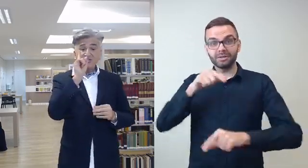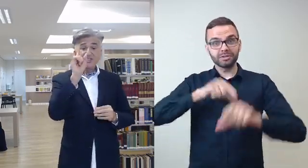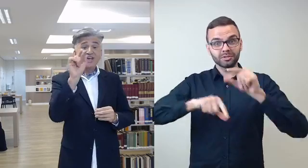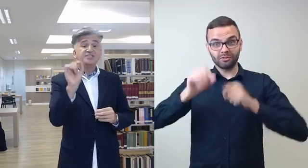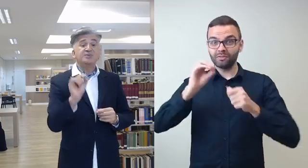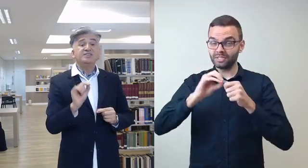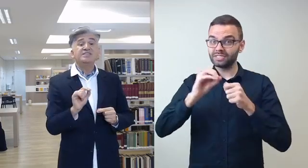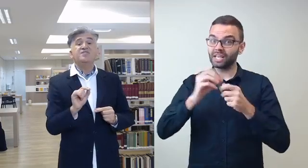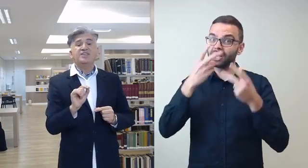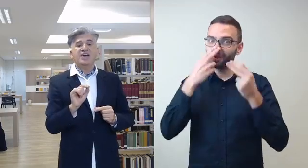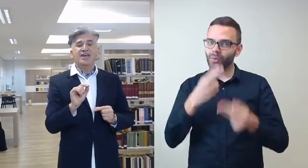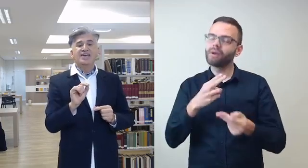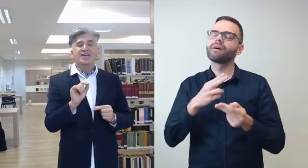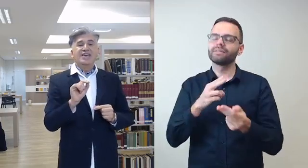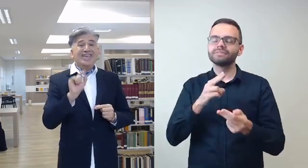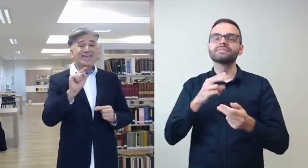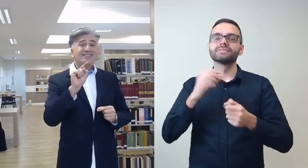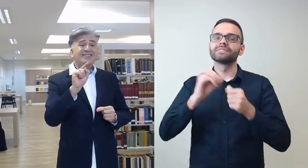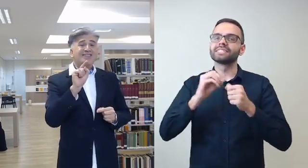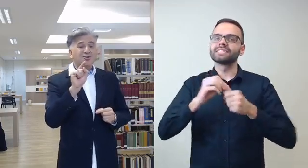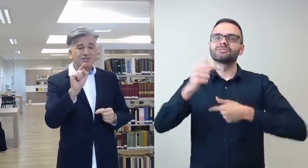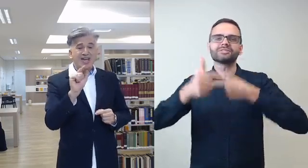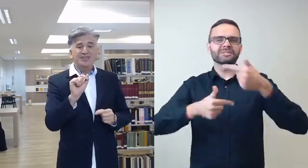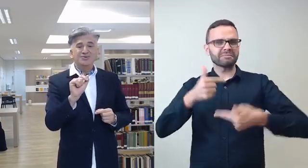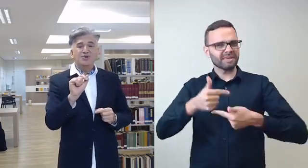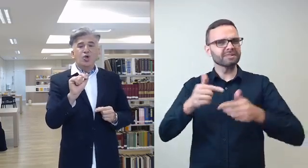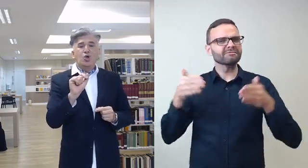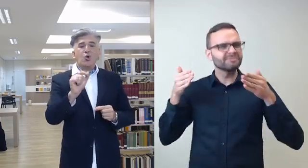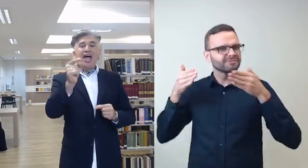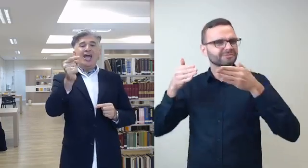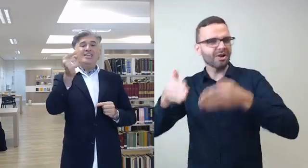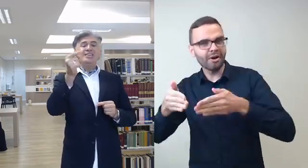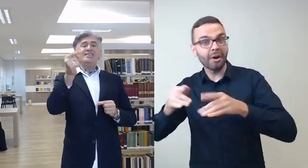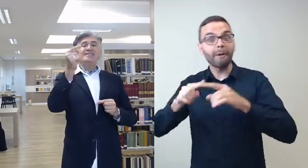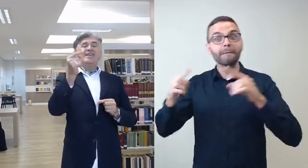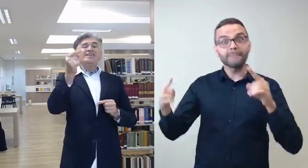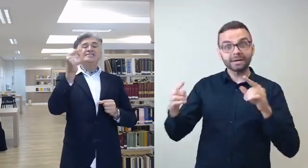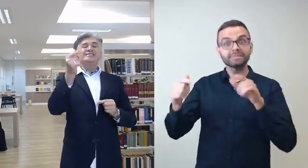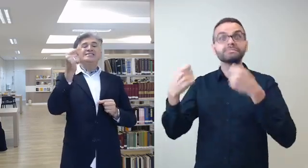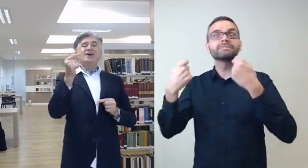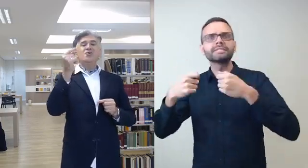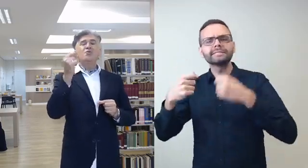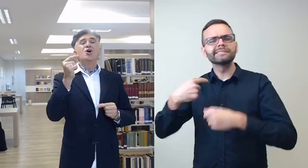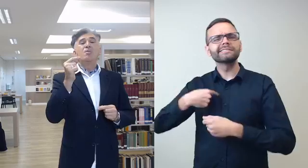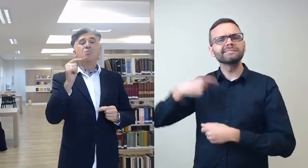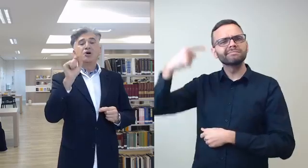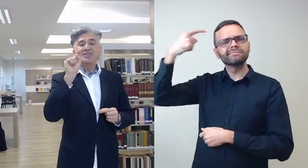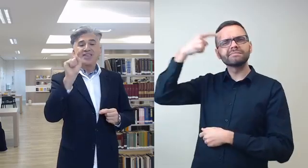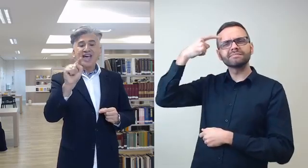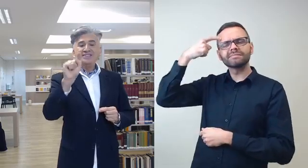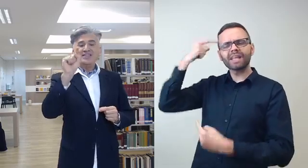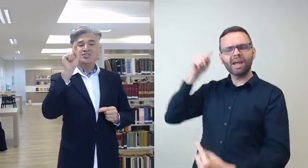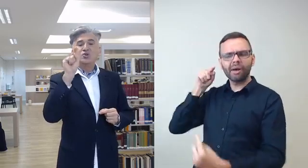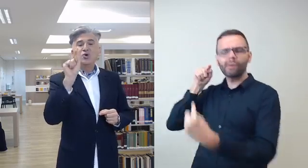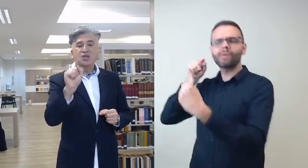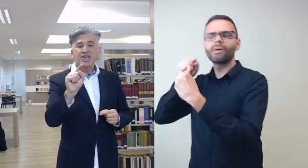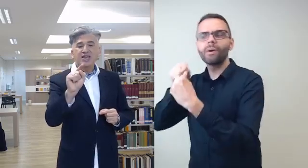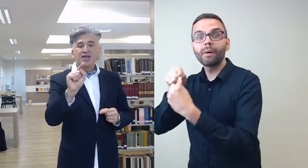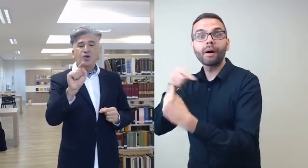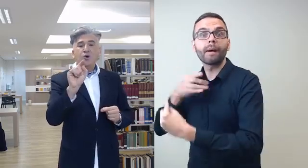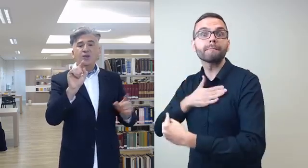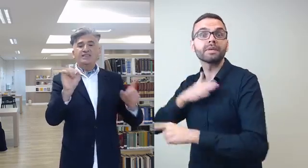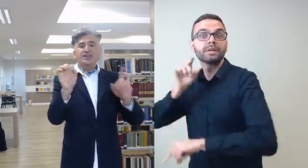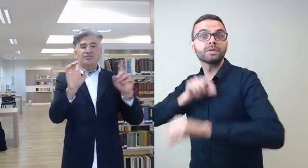uma atividade específica, entre em contato com a intenção por trás da